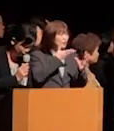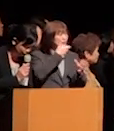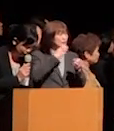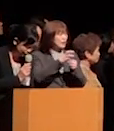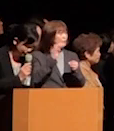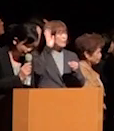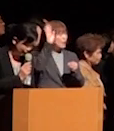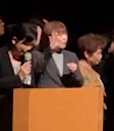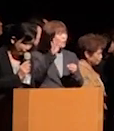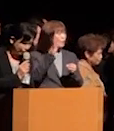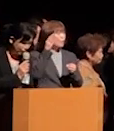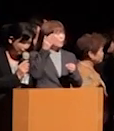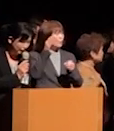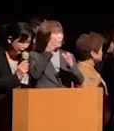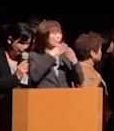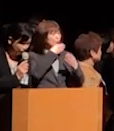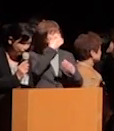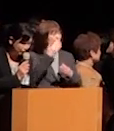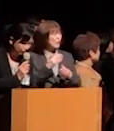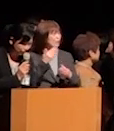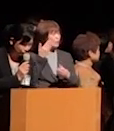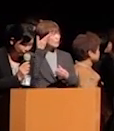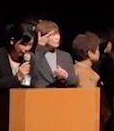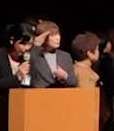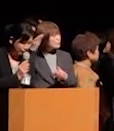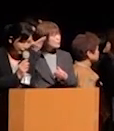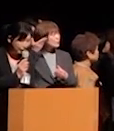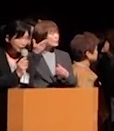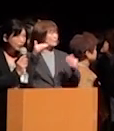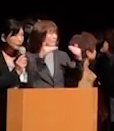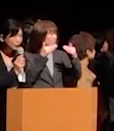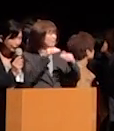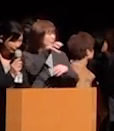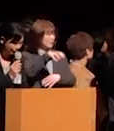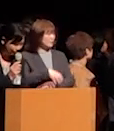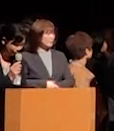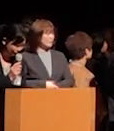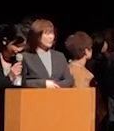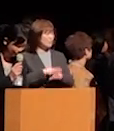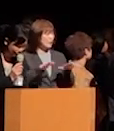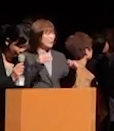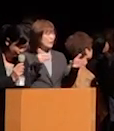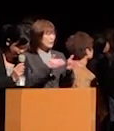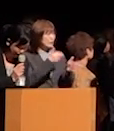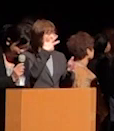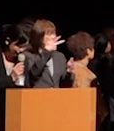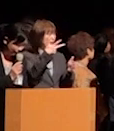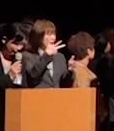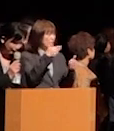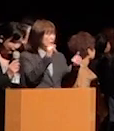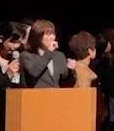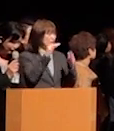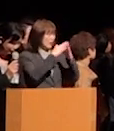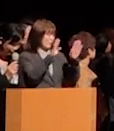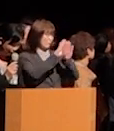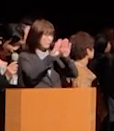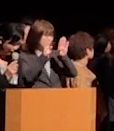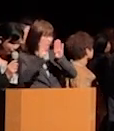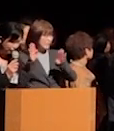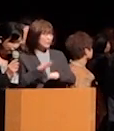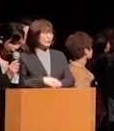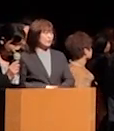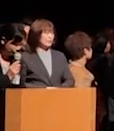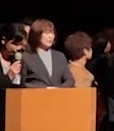描く取り組みです。これまでに本日を含め7回の委員会を行ってまいりました。委員会